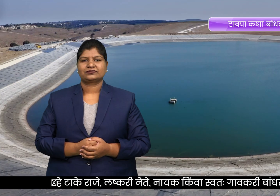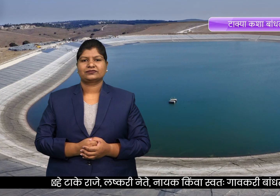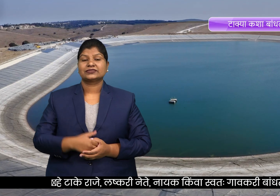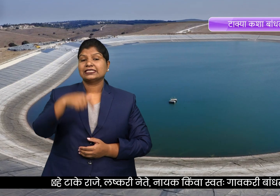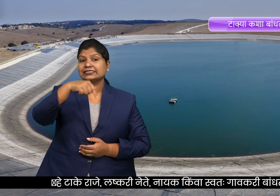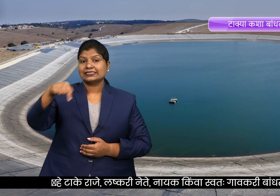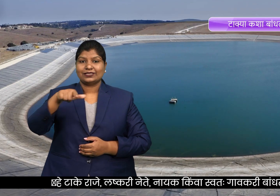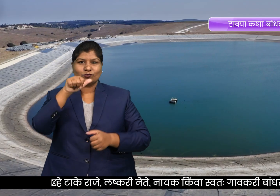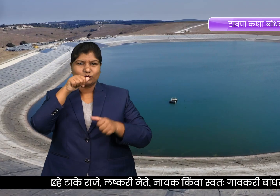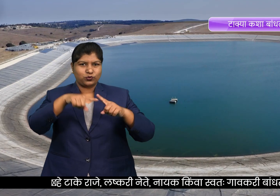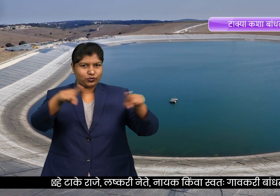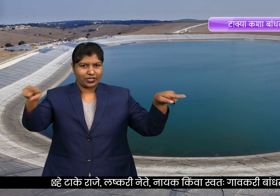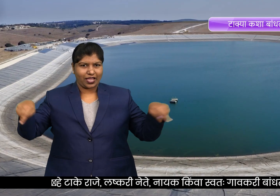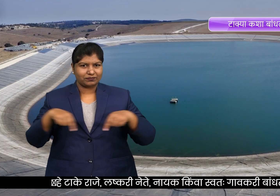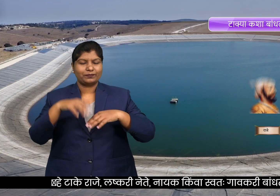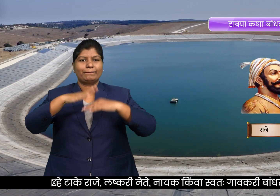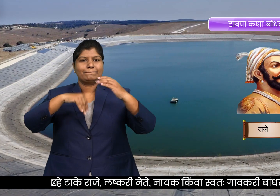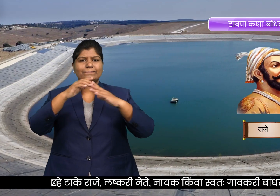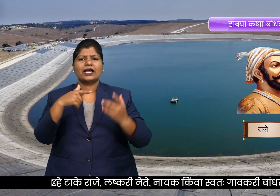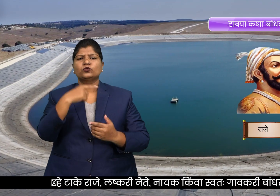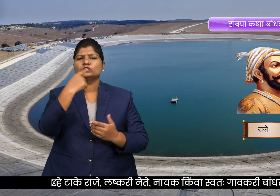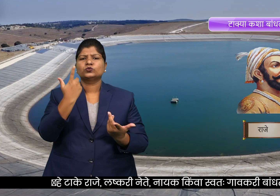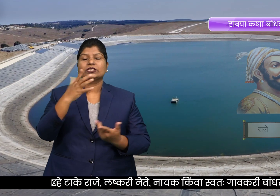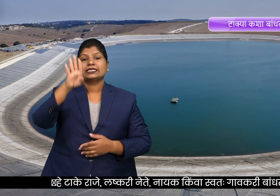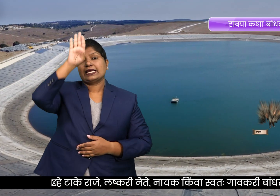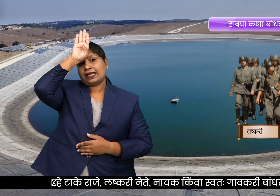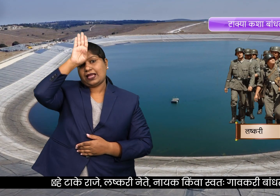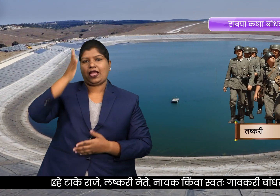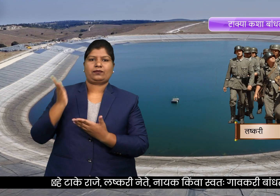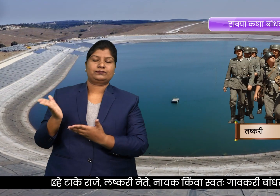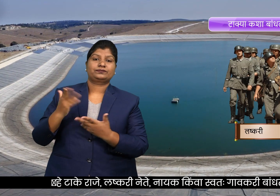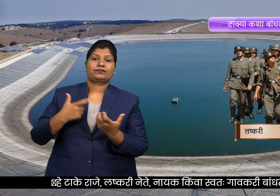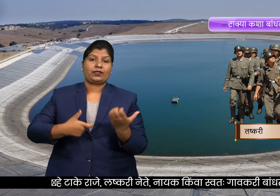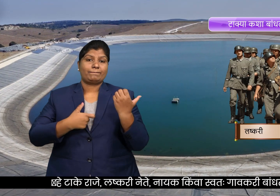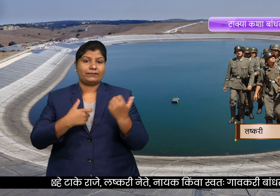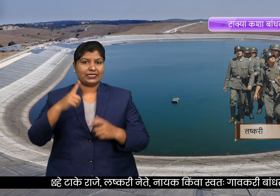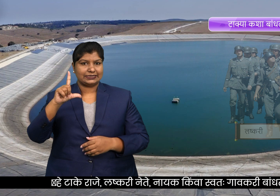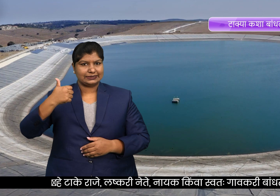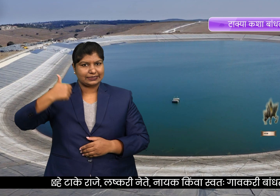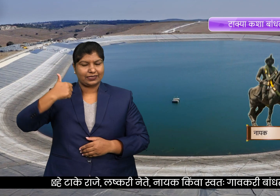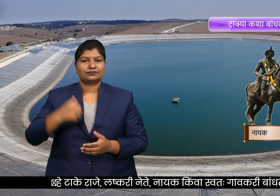हे टाके राजे, लष्करी नेते, नायक किंवा स्वतः गावकरी बांधत असत.